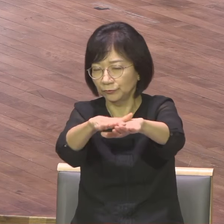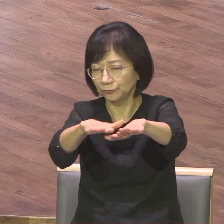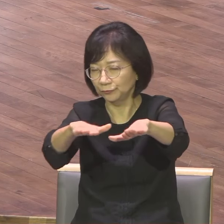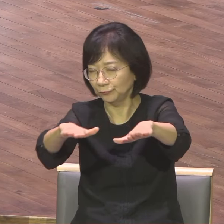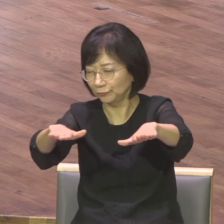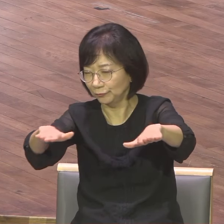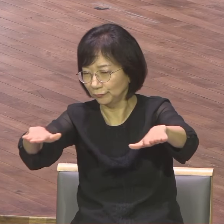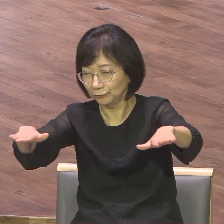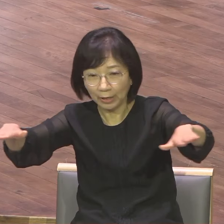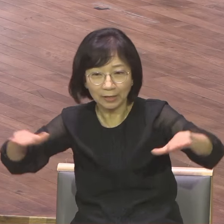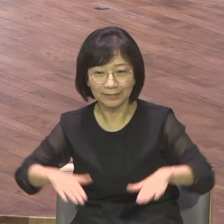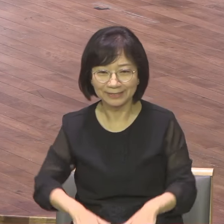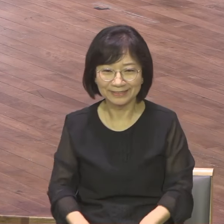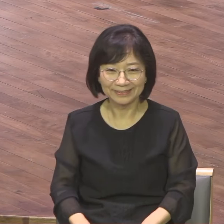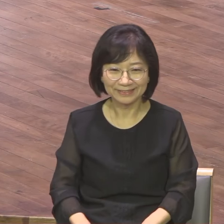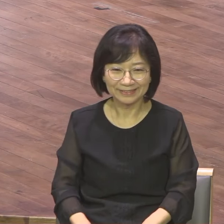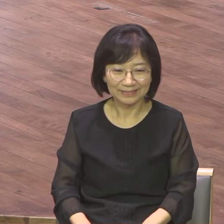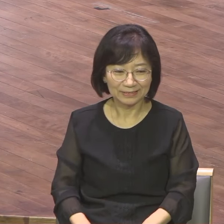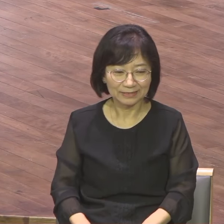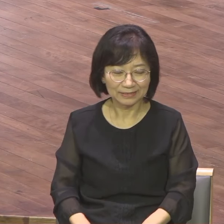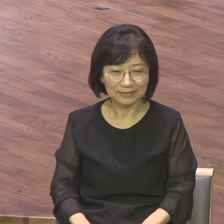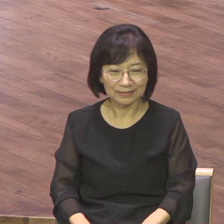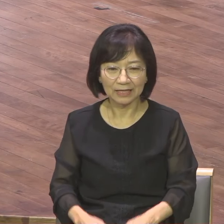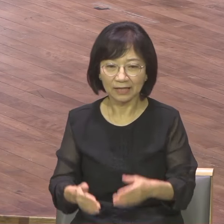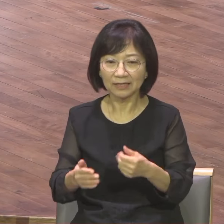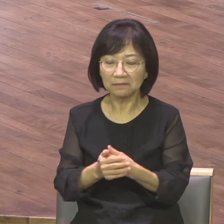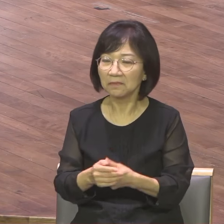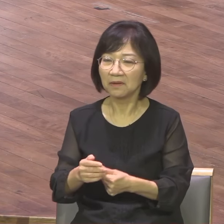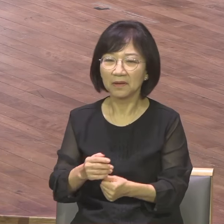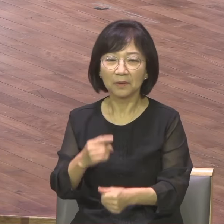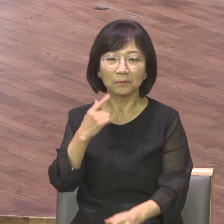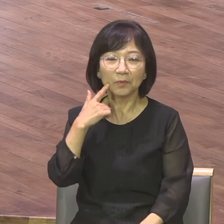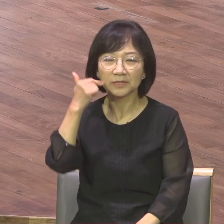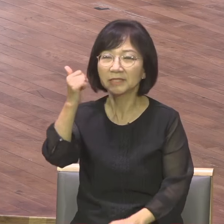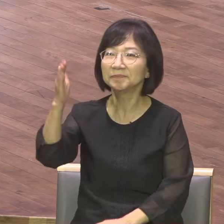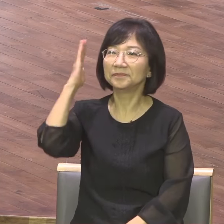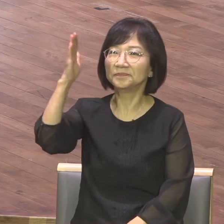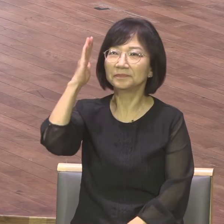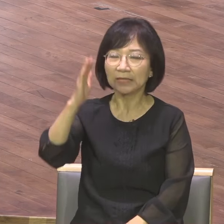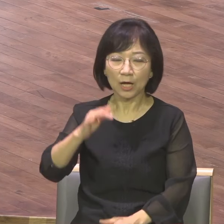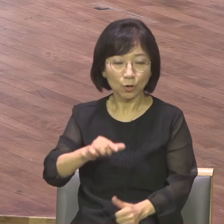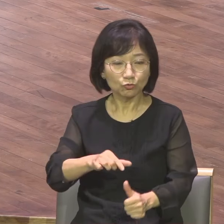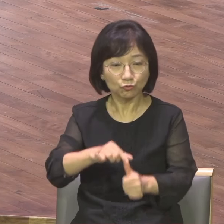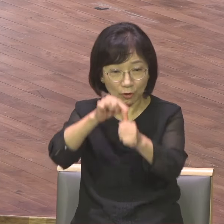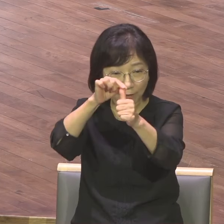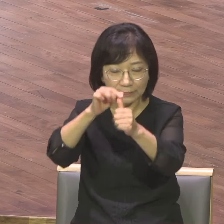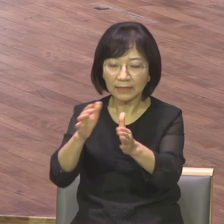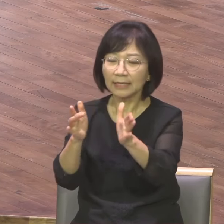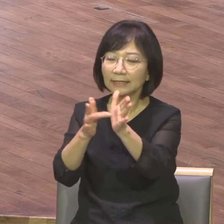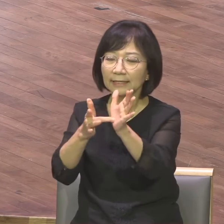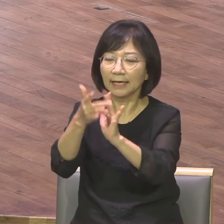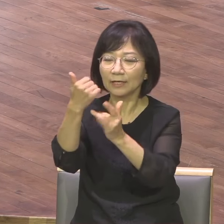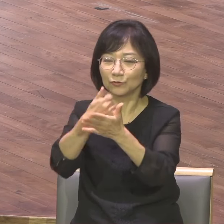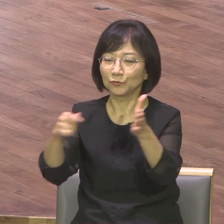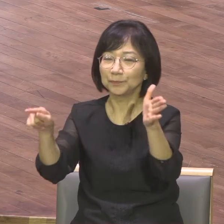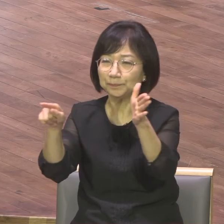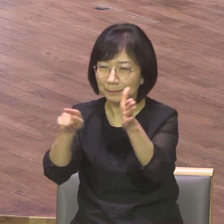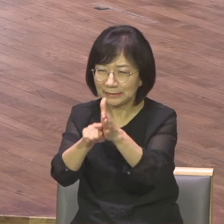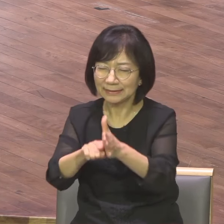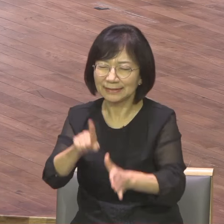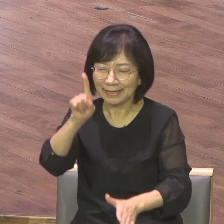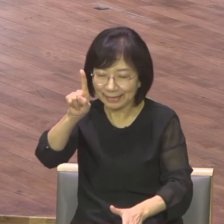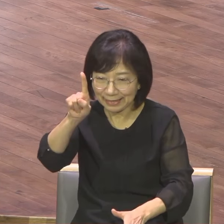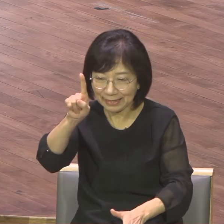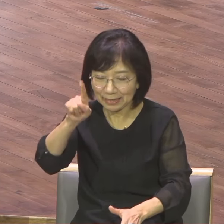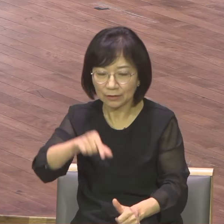목사가 예수만 구원 있다 하면 안 돼. 차별이야. 바로 고소하면 바로 벌금 내든지 구속되든지.